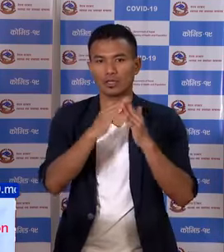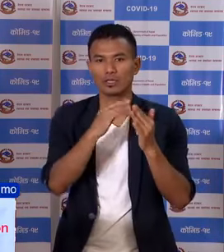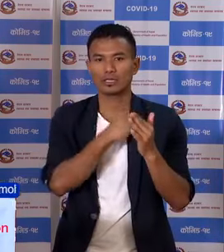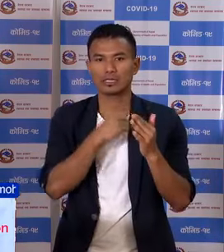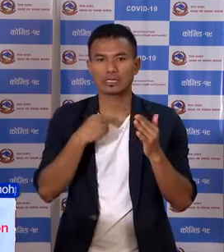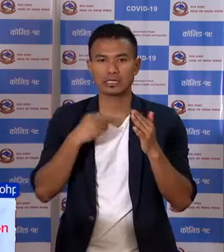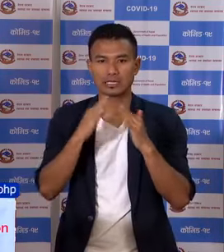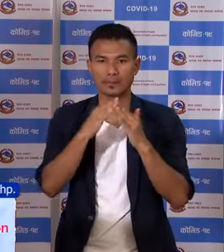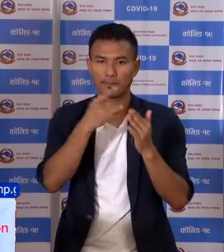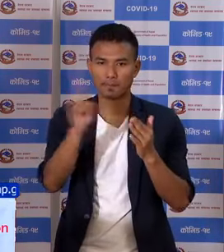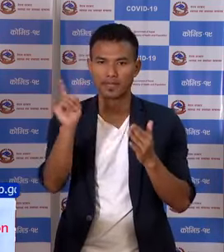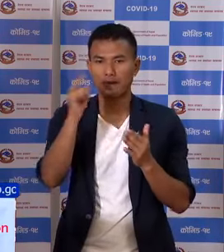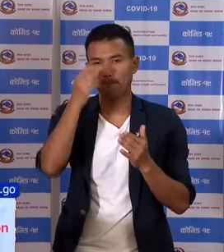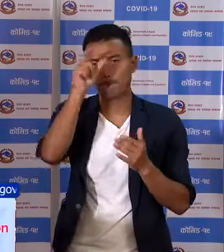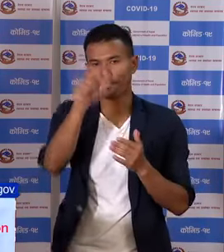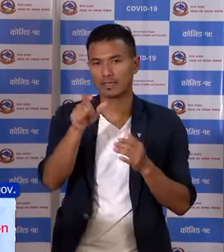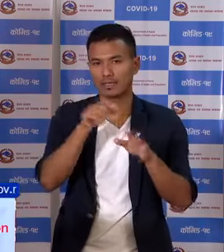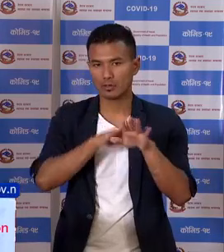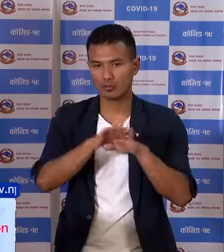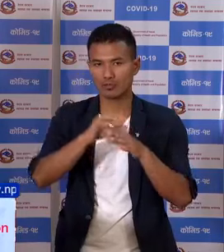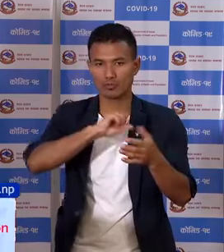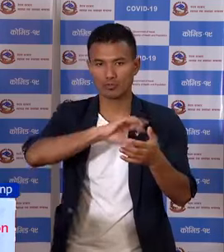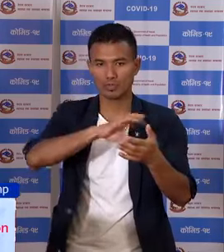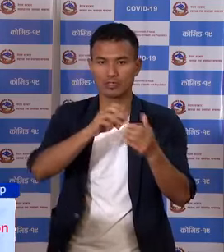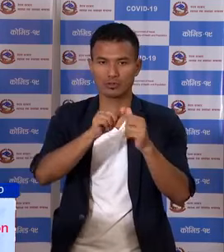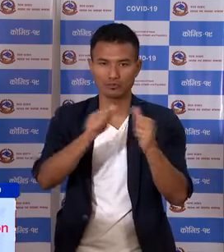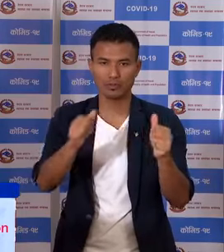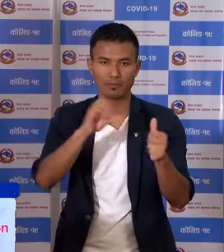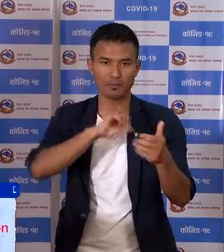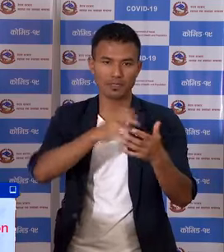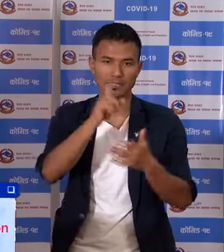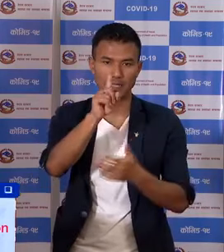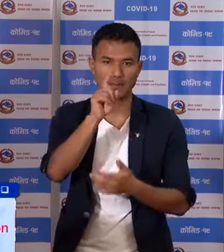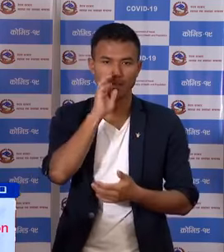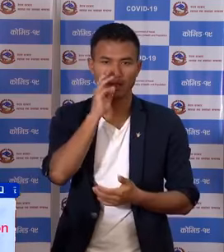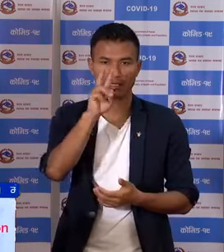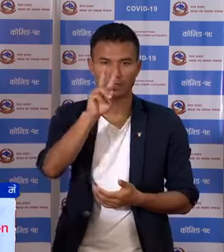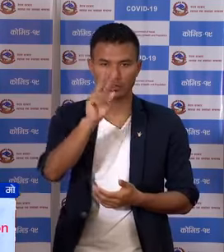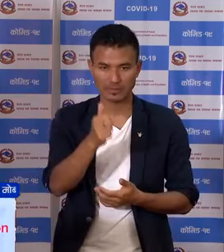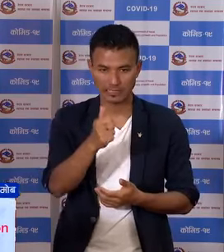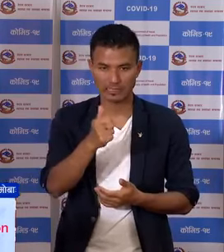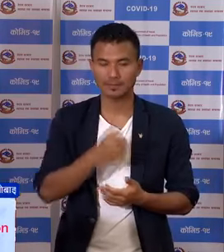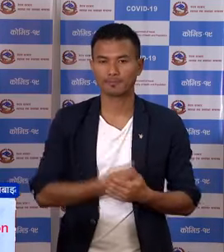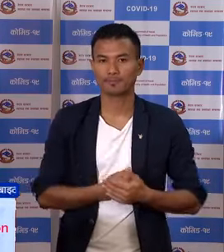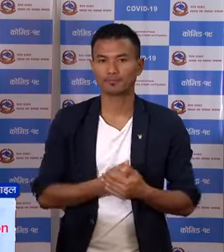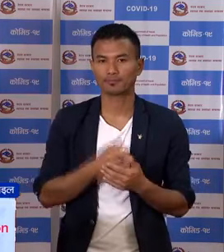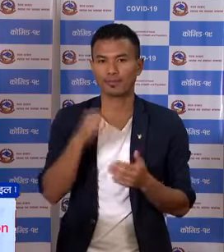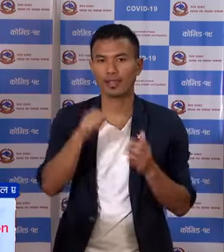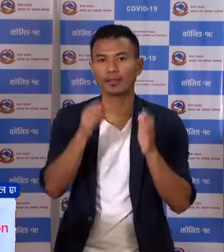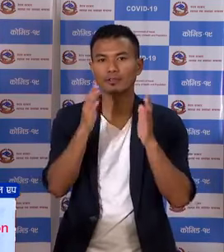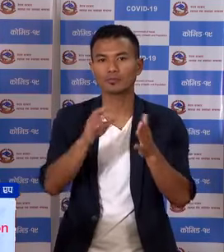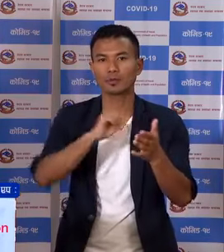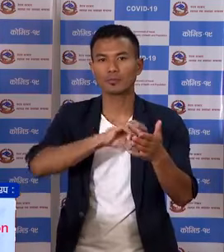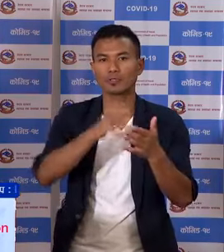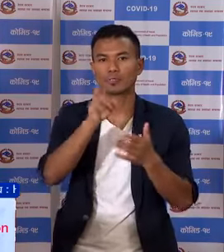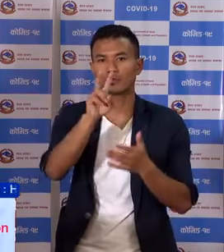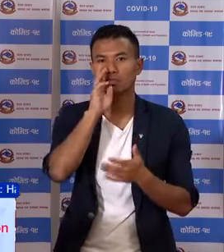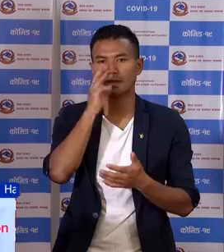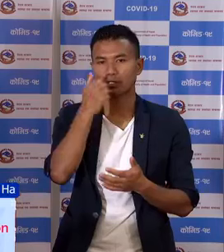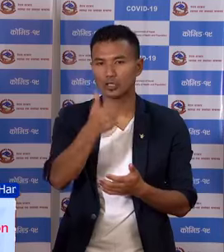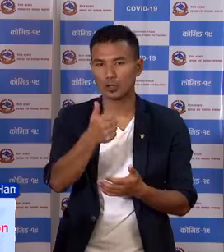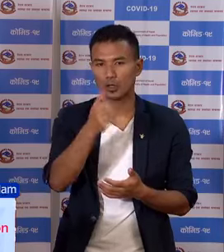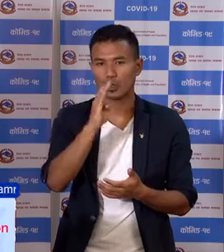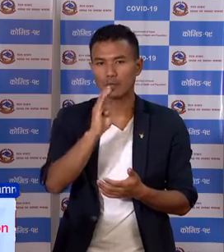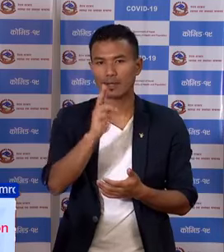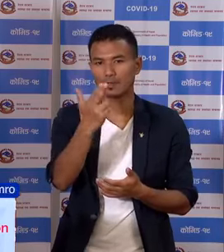भयका ब्यक्ती हरुको संखया परदेशिक विवर अनोयशार परदेश नमर 1 मा 27 आज सम्मा परदेश नमर 2 मा 6